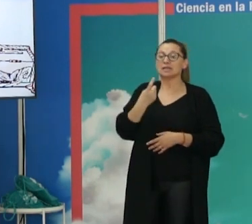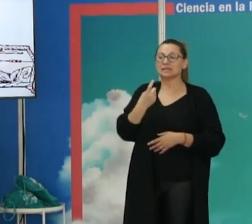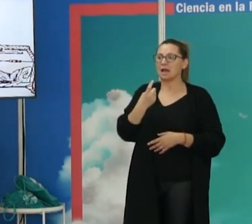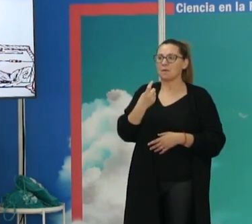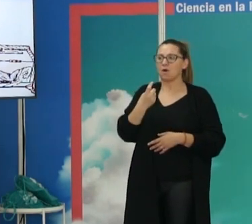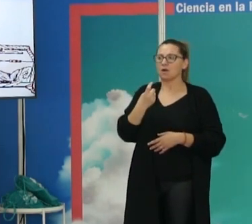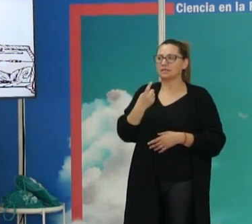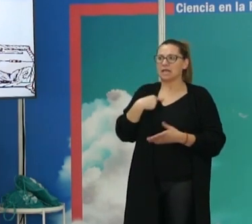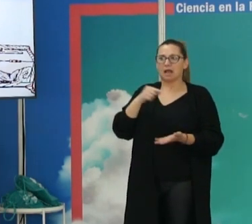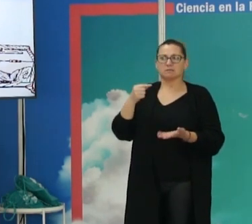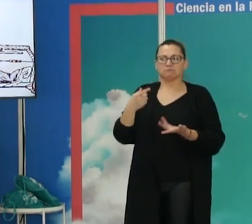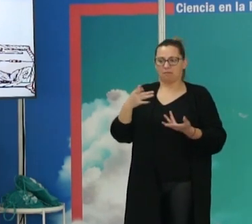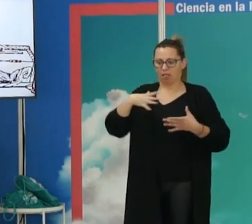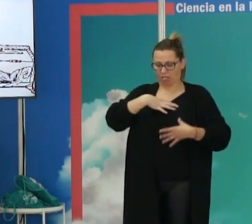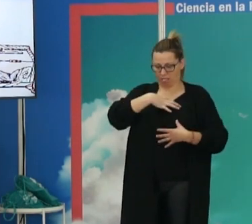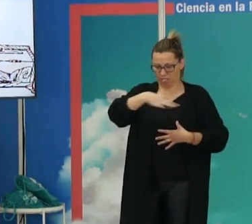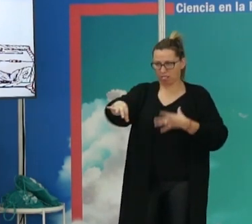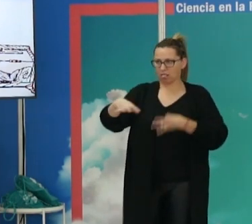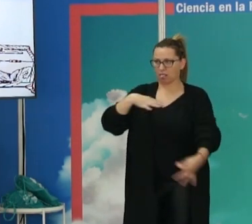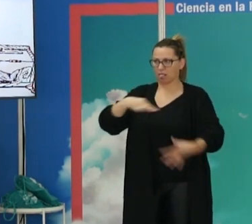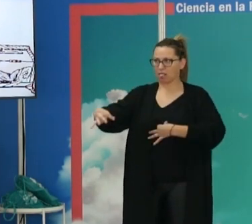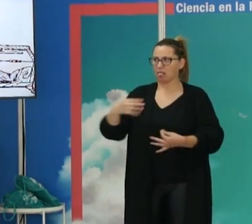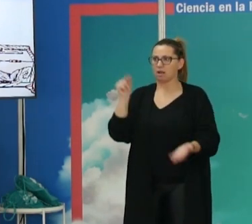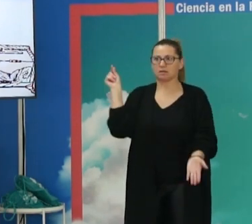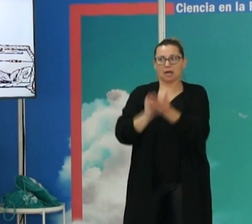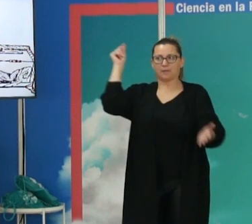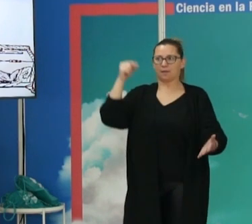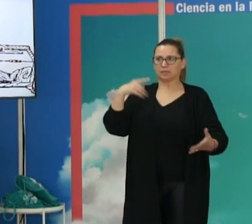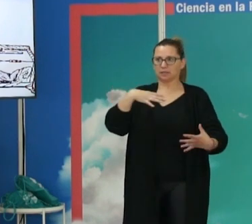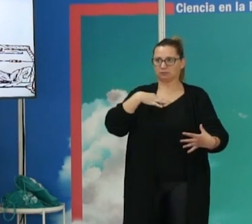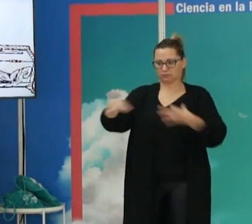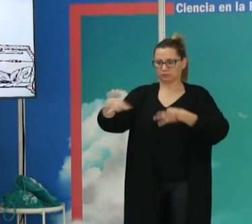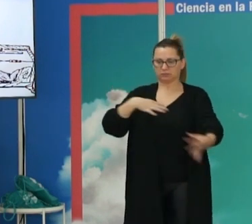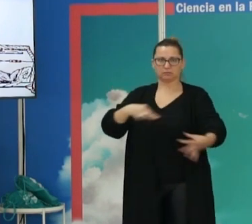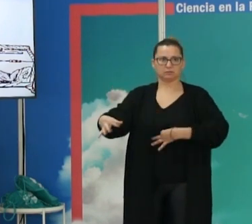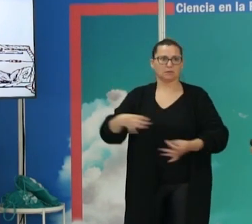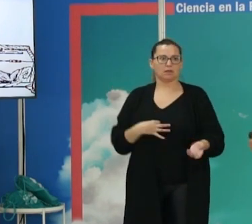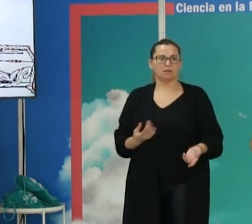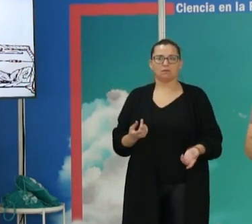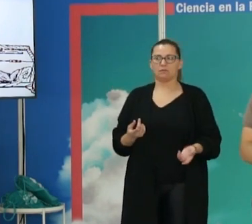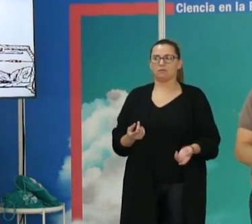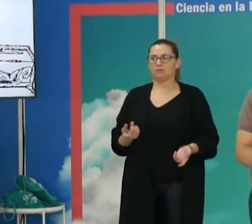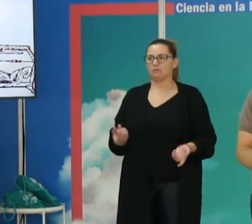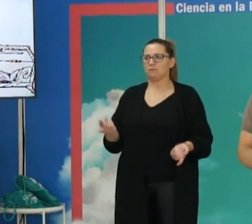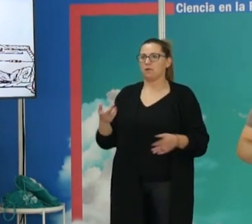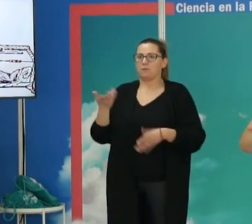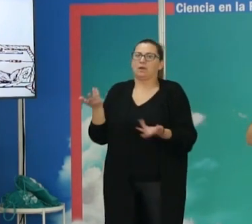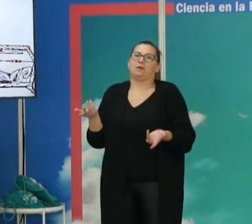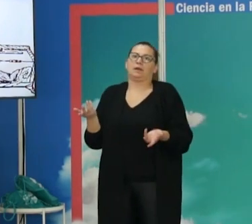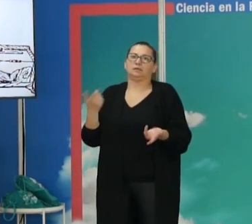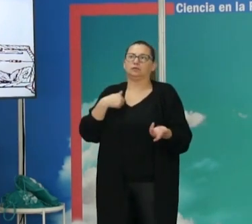tan pronto como podamos después de haber diagnosticado, obviamente, la muerte, porque nadie está dispuesto a matar al extraer órganos.